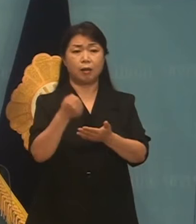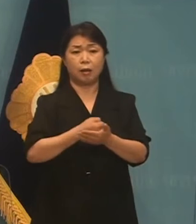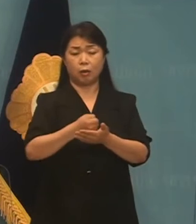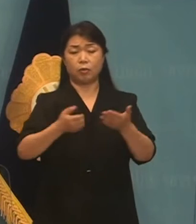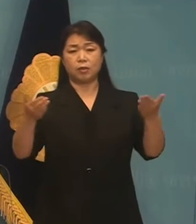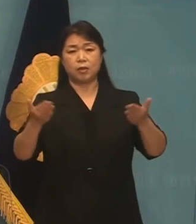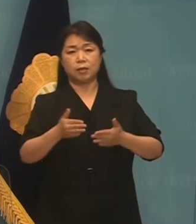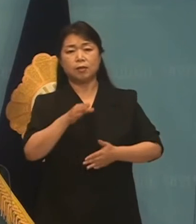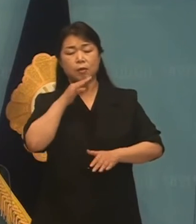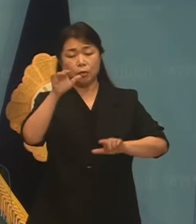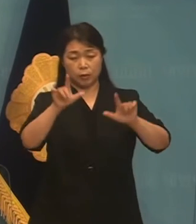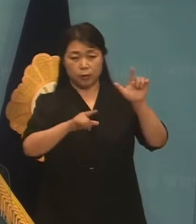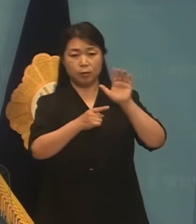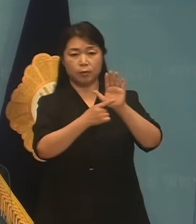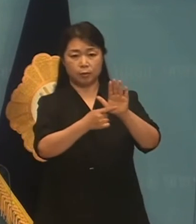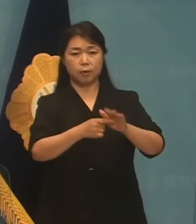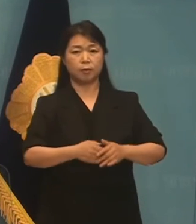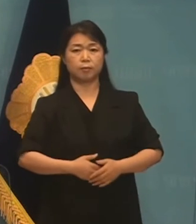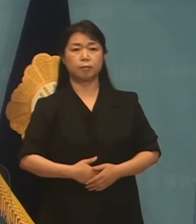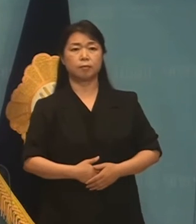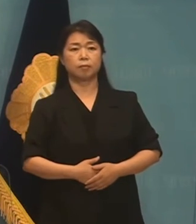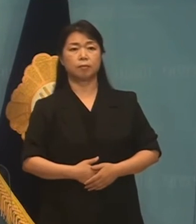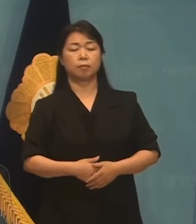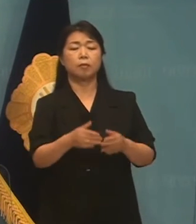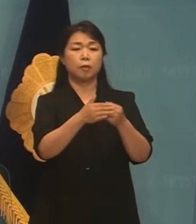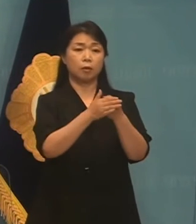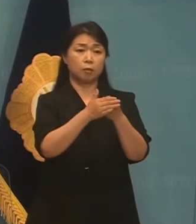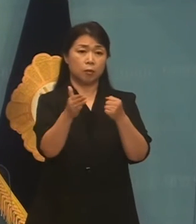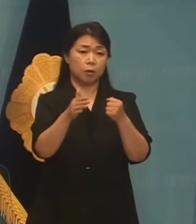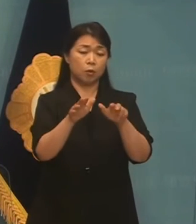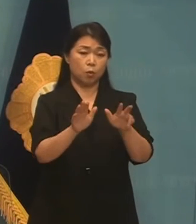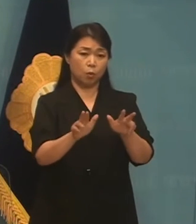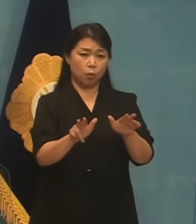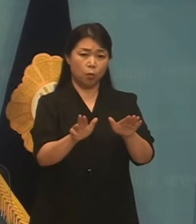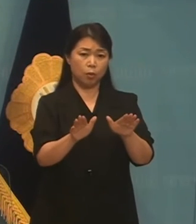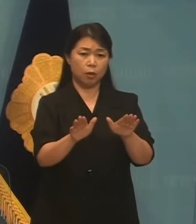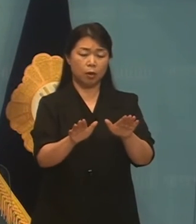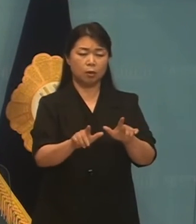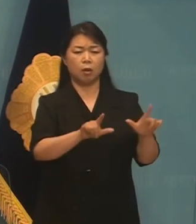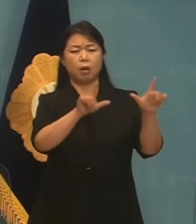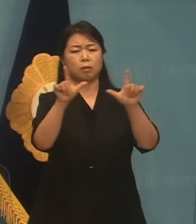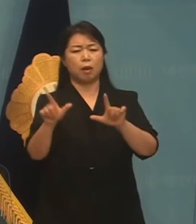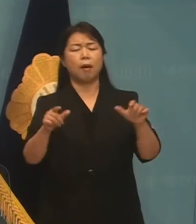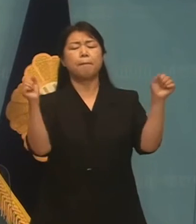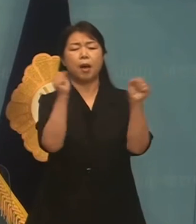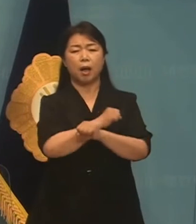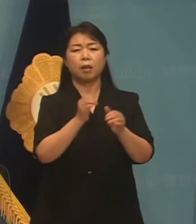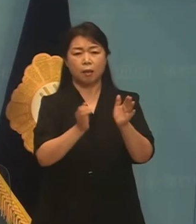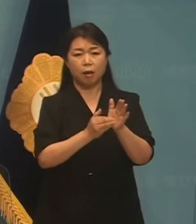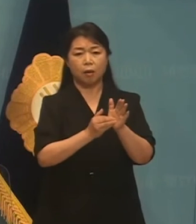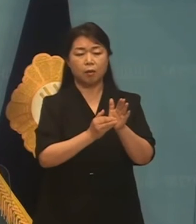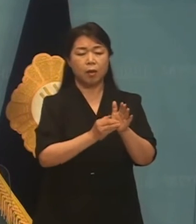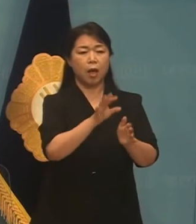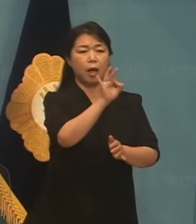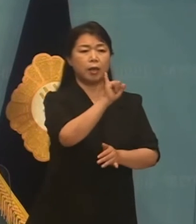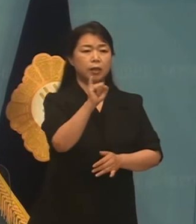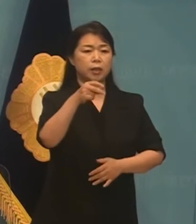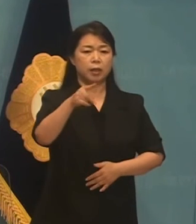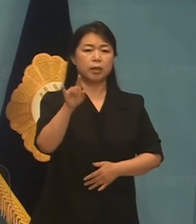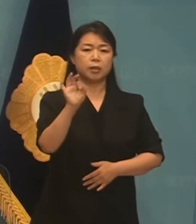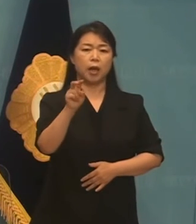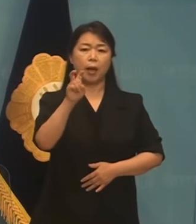일이 현실이 되었습니다. 그래서 이번 시행은 망했다고 하는 이생망이라는